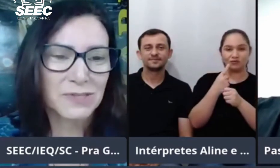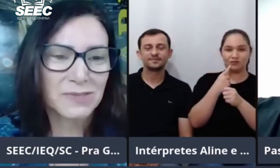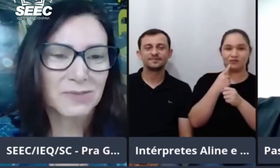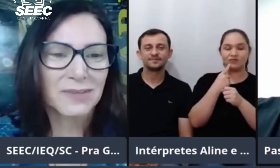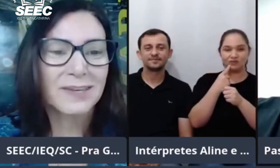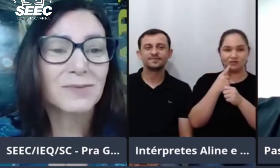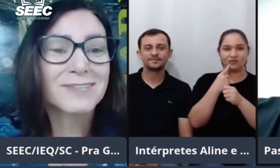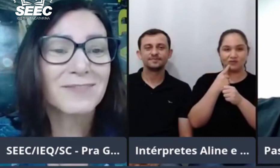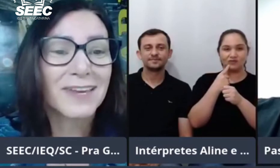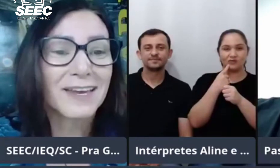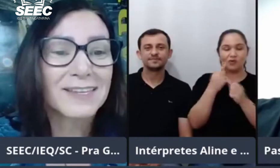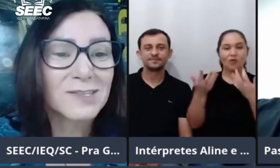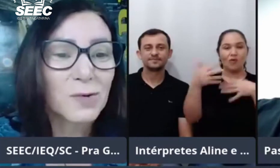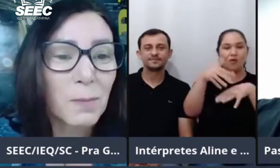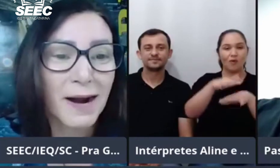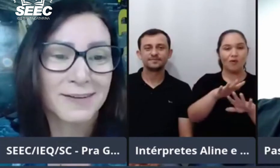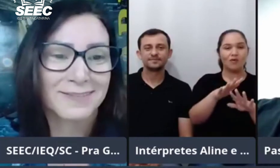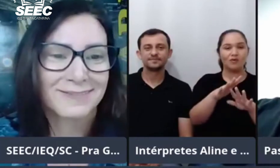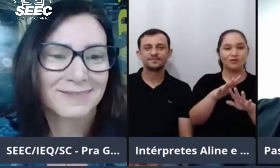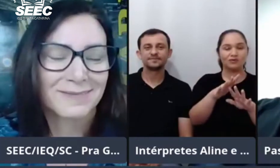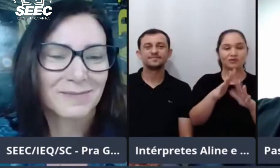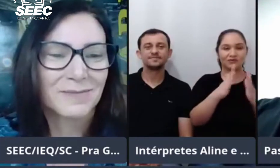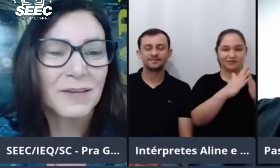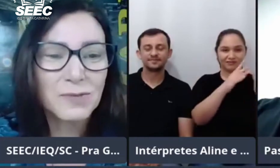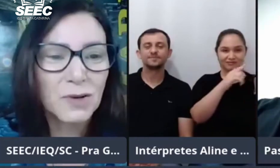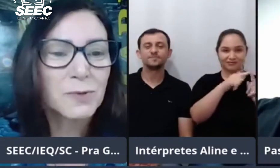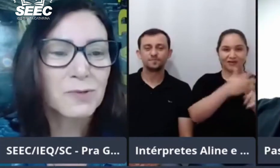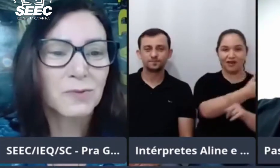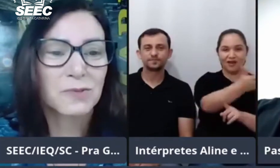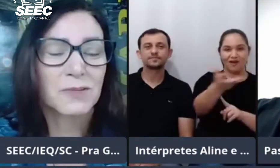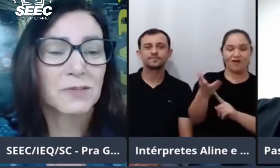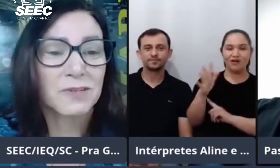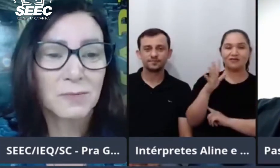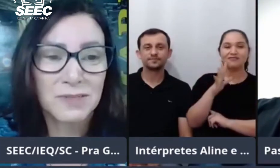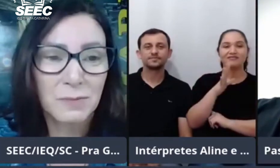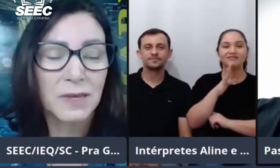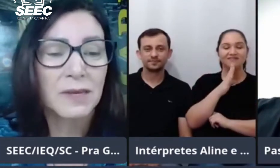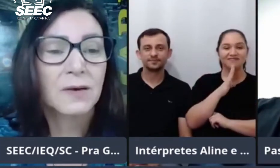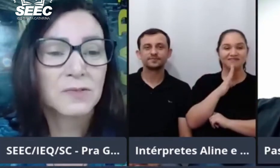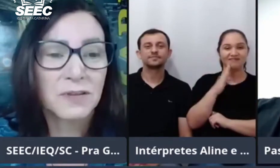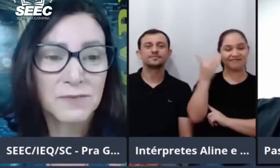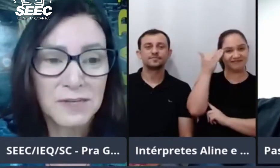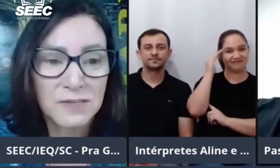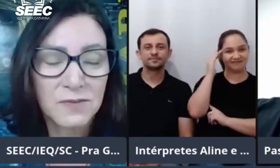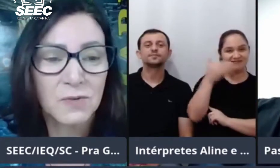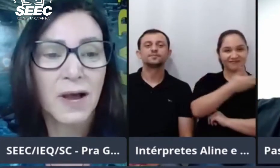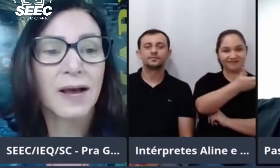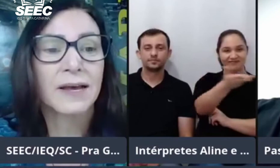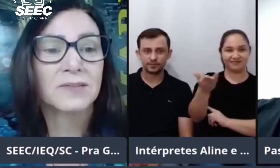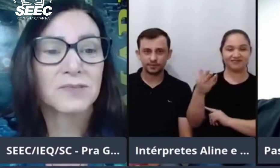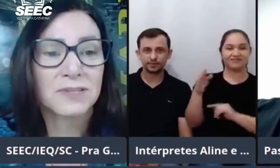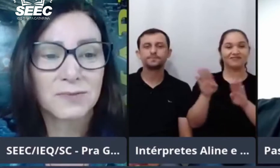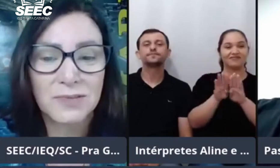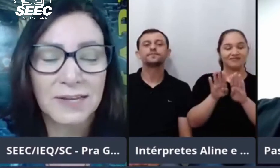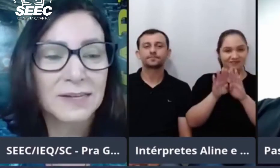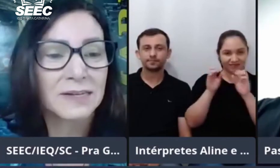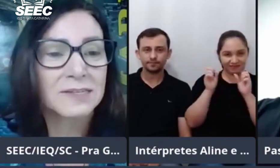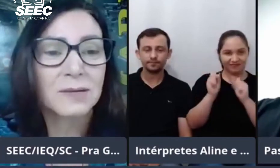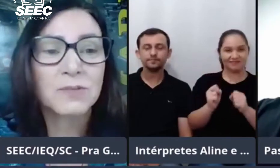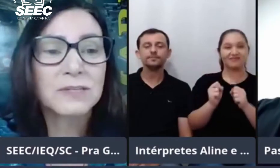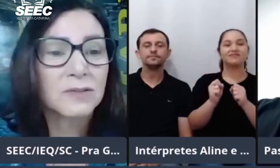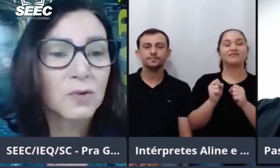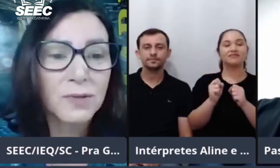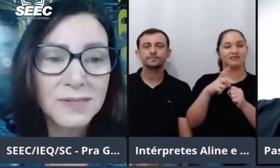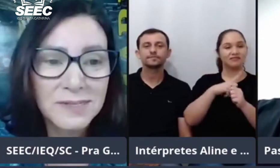contagiado por isso e que você venha somar, não só para os surdos, mas nós temos também os deficientes visuais, os